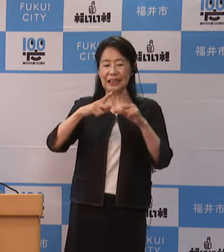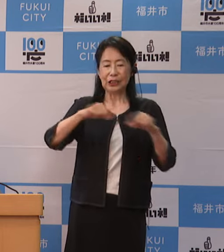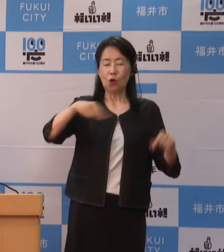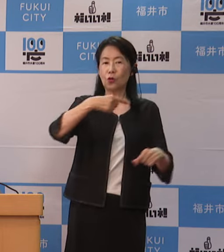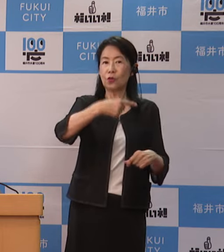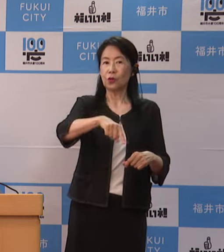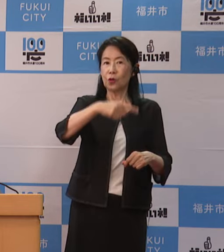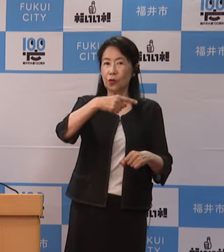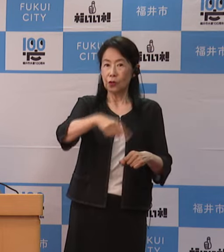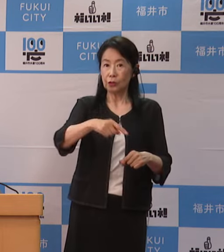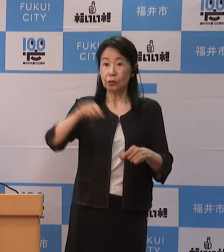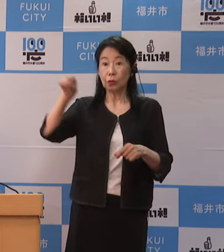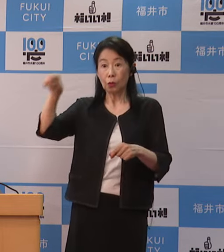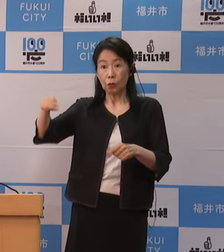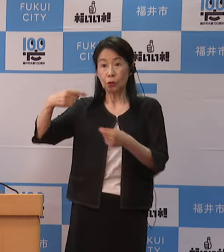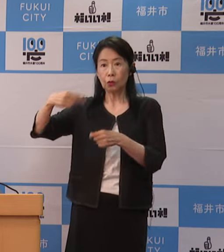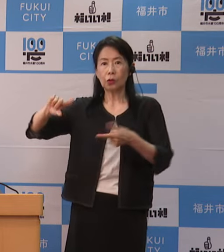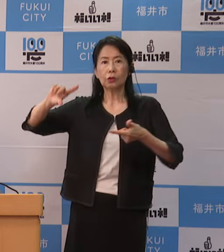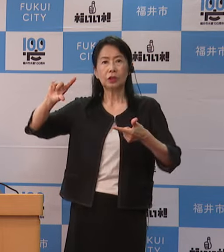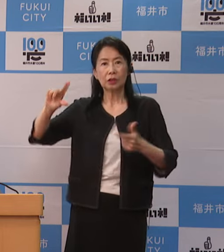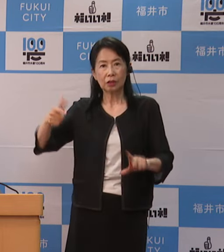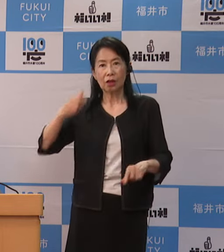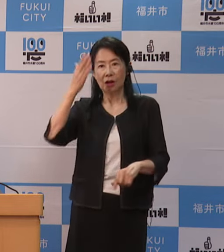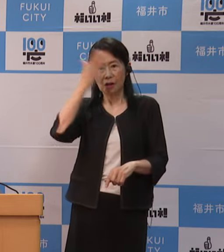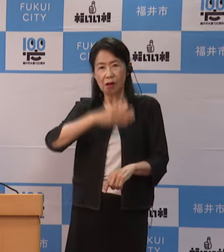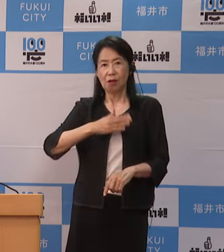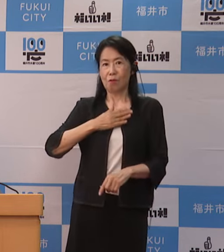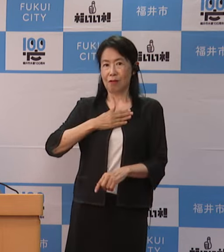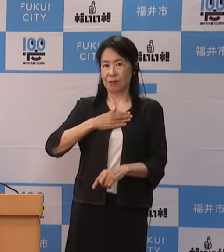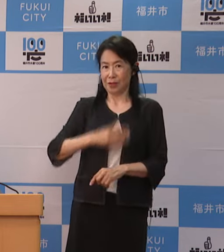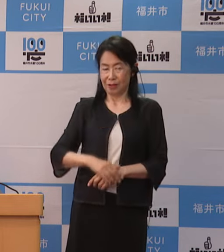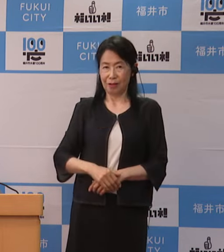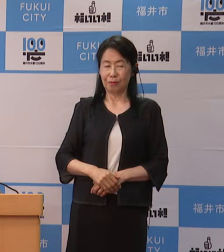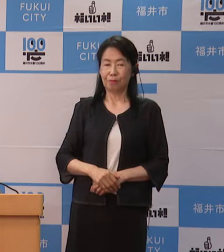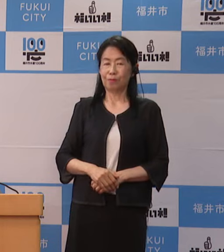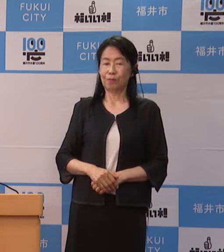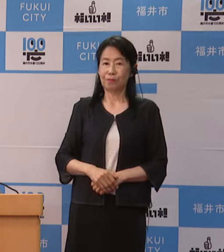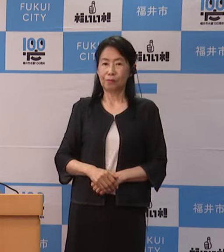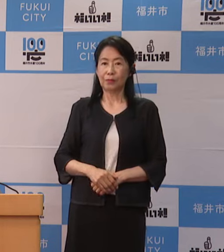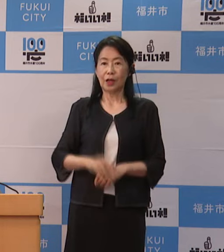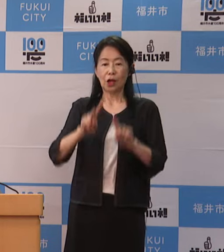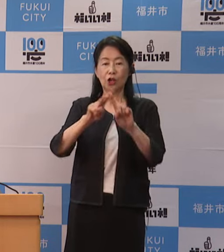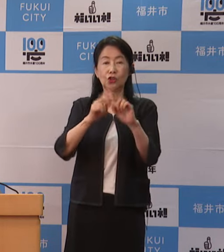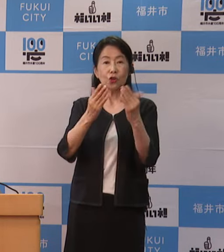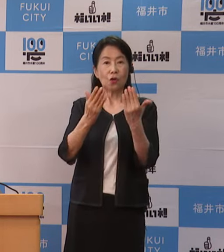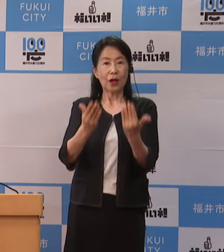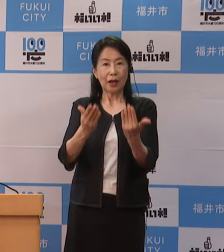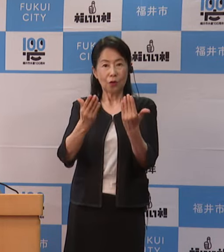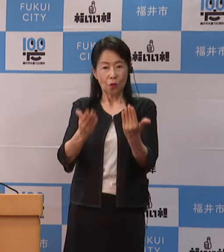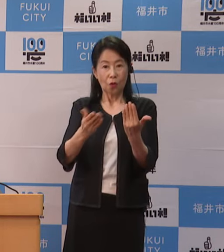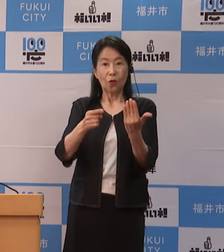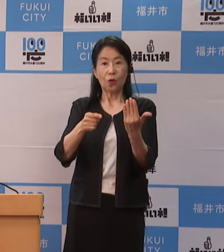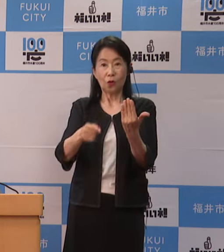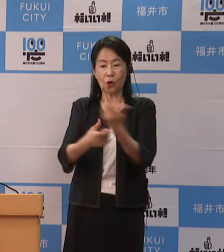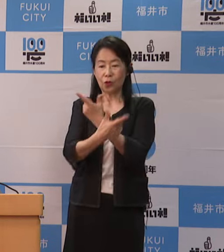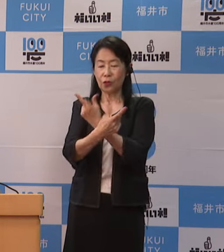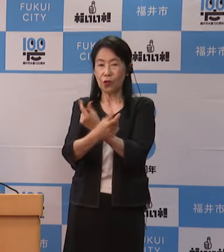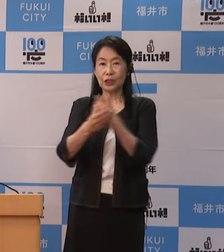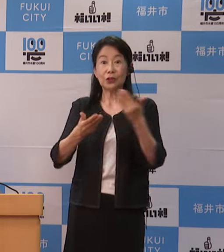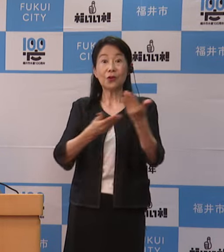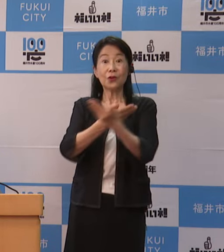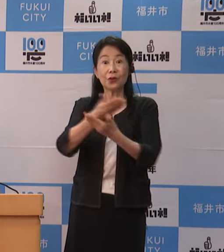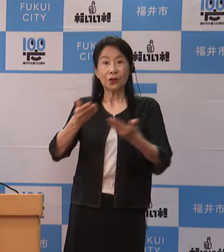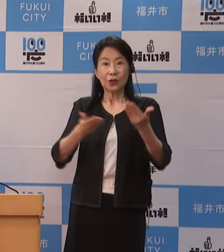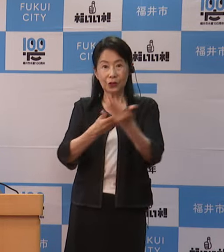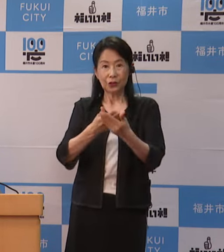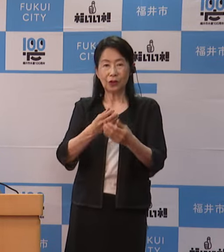の形とかなり違うなということを感じました。それで、まあ小学校さん、小学校との同士の交流って今岡